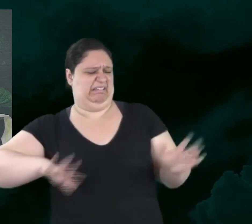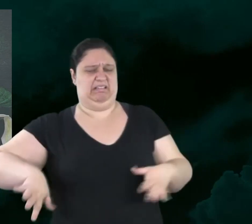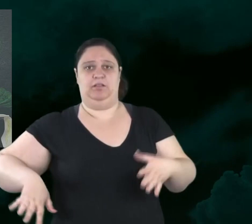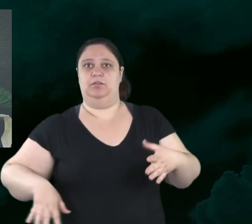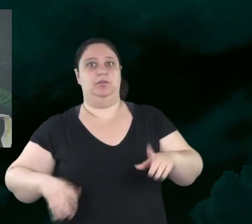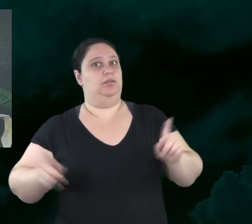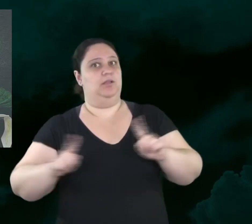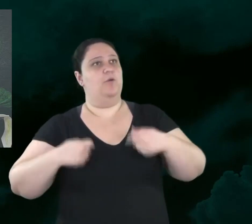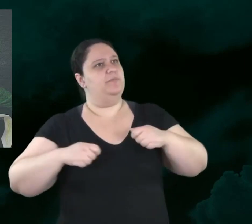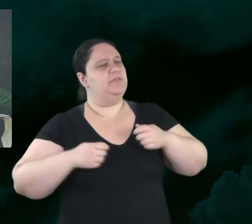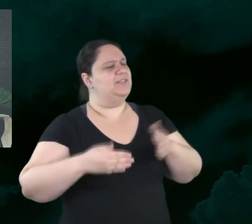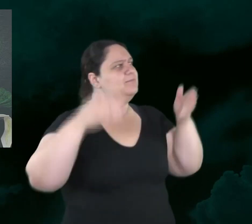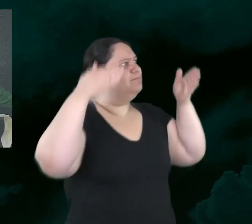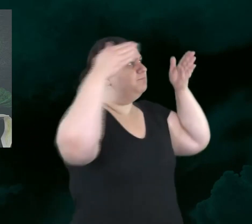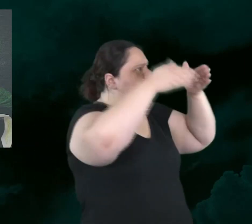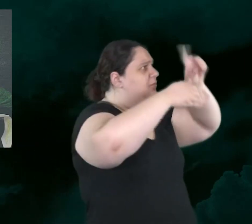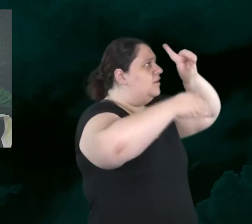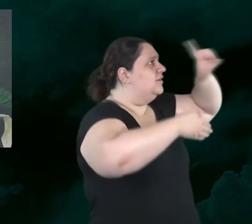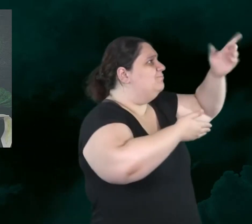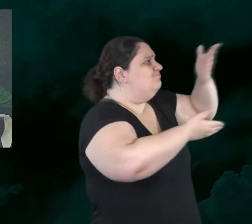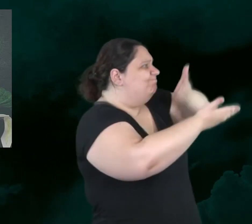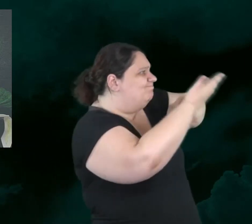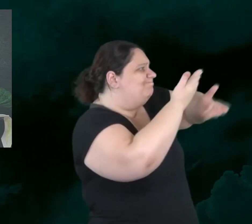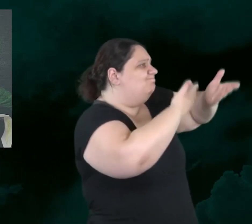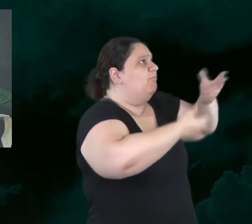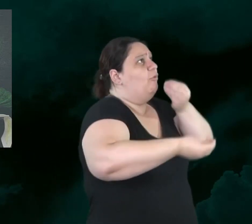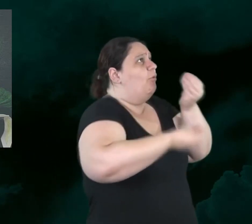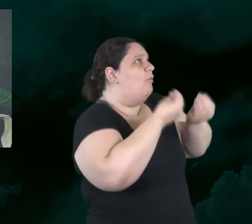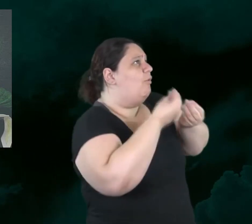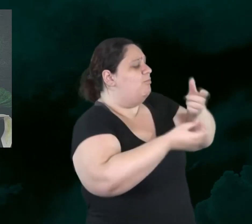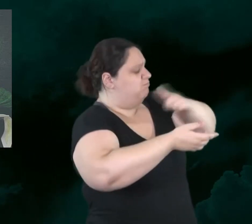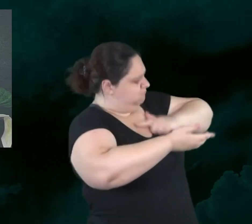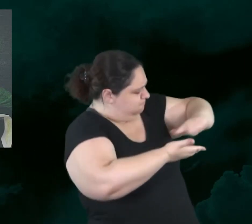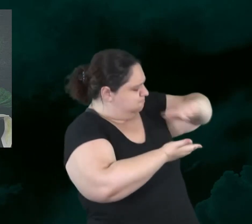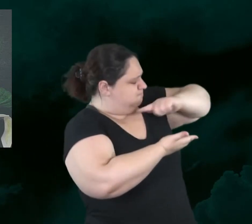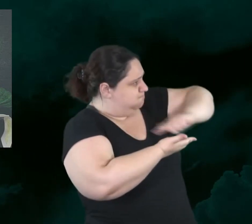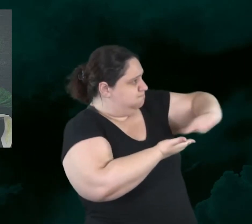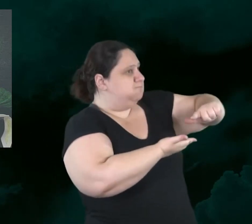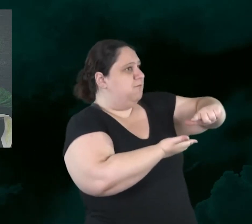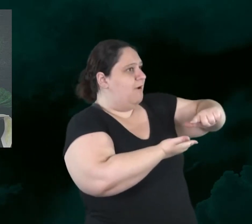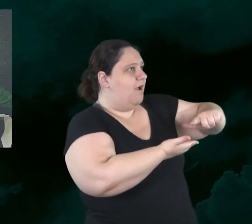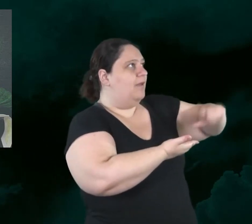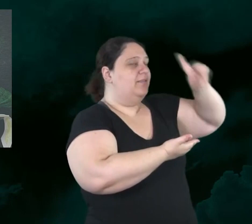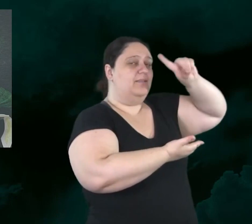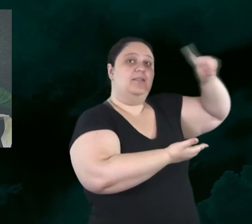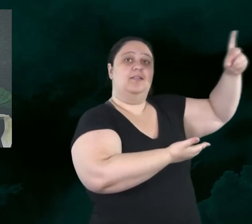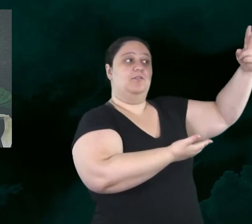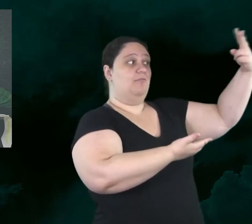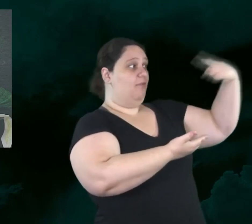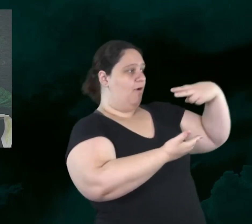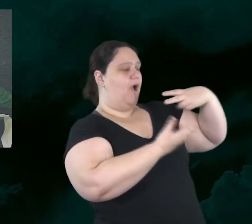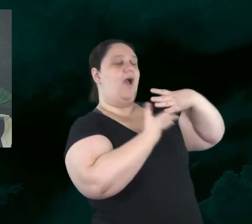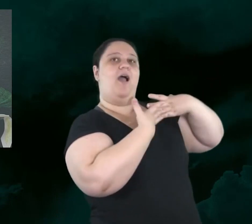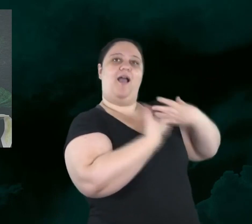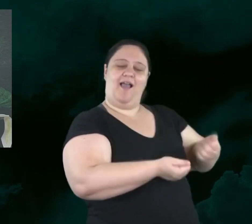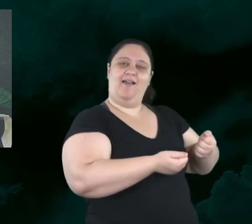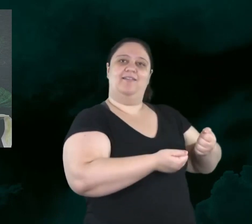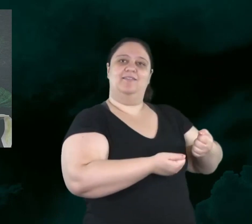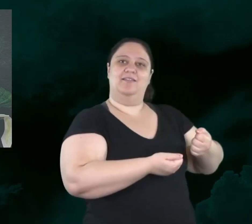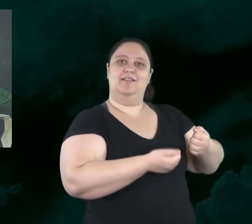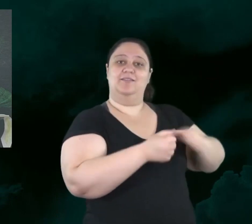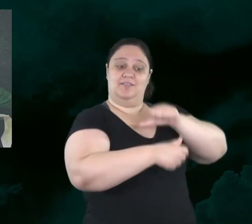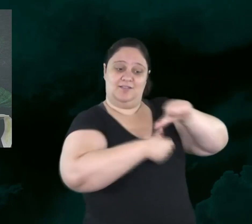ser provado e aprovado nessa hora, para que você possa ser mais maduro, mais útil na vida do